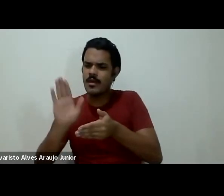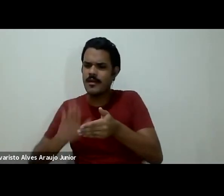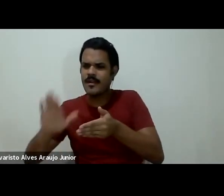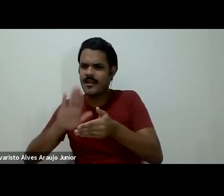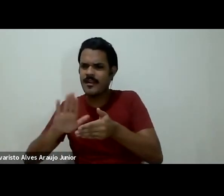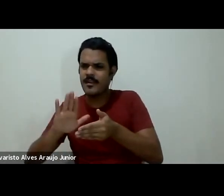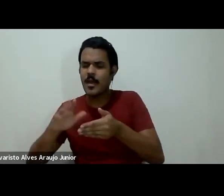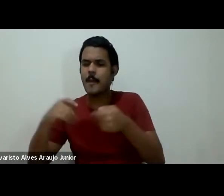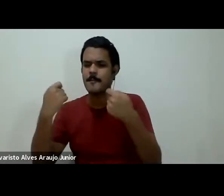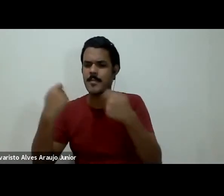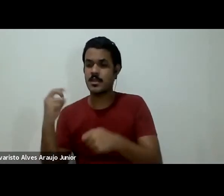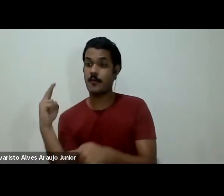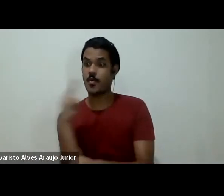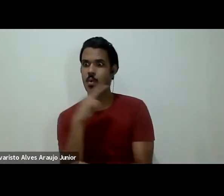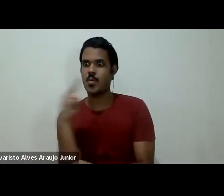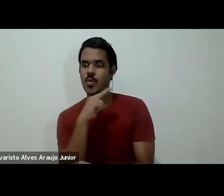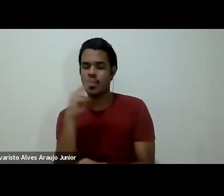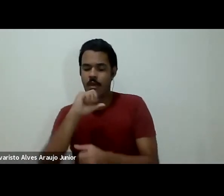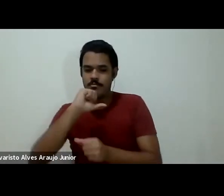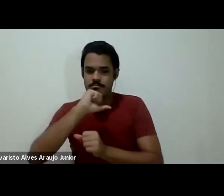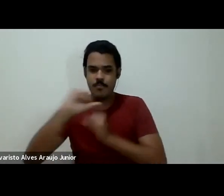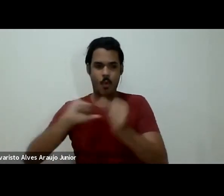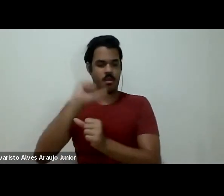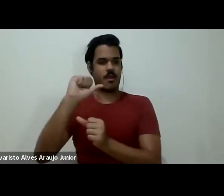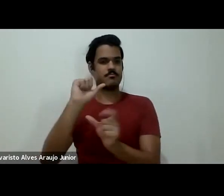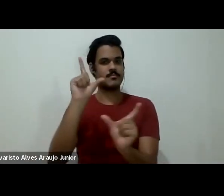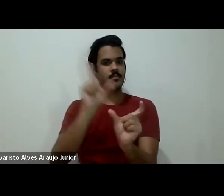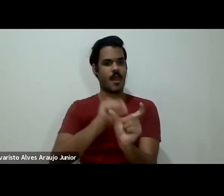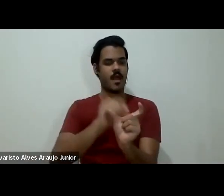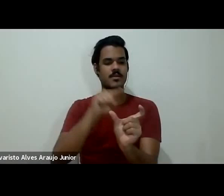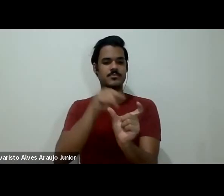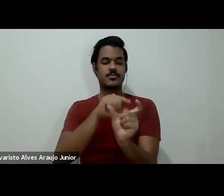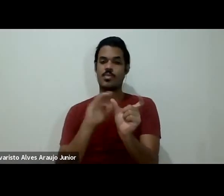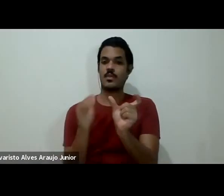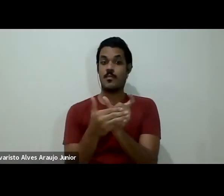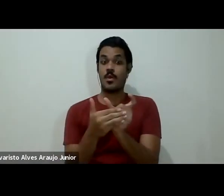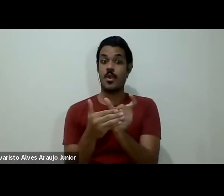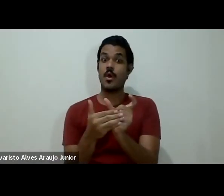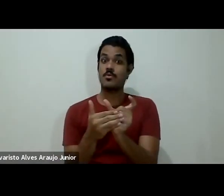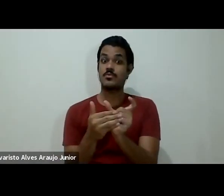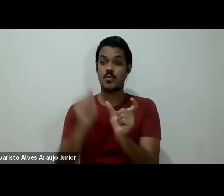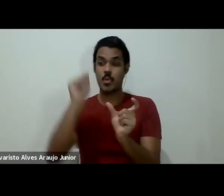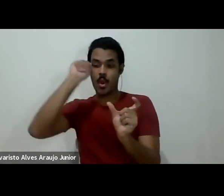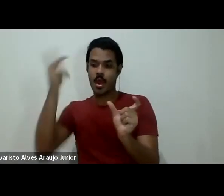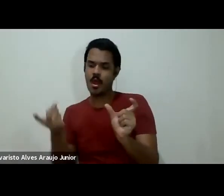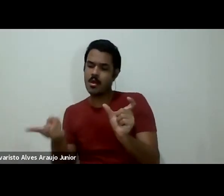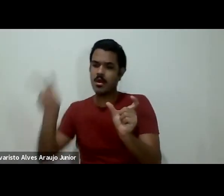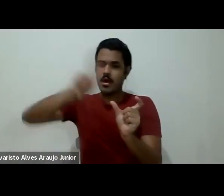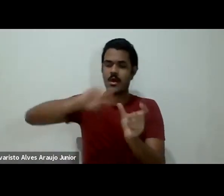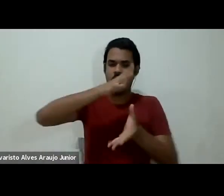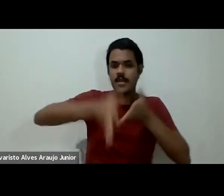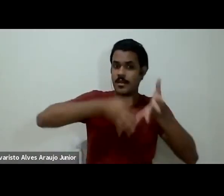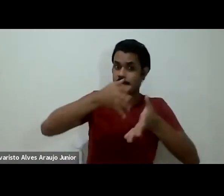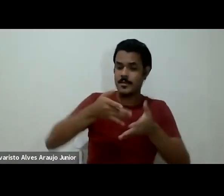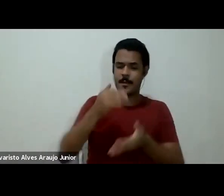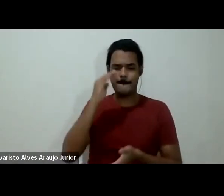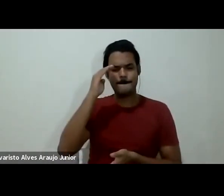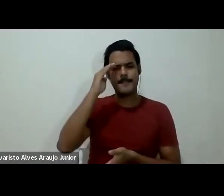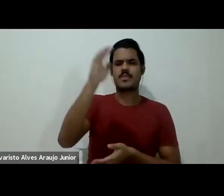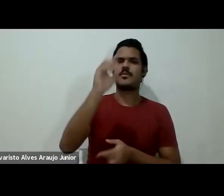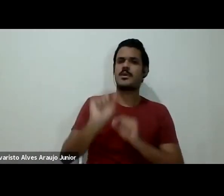precisava urgentemente pensar em léxico terminológico da língua iorubá para Libras, principalmente